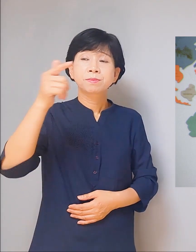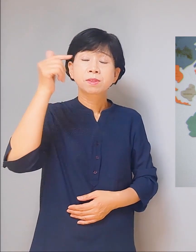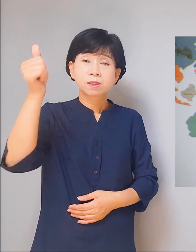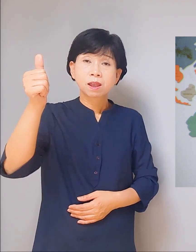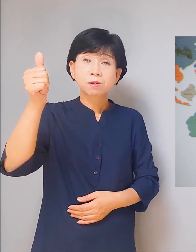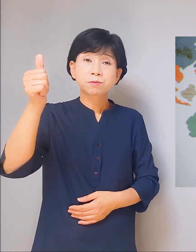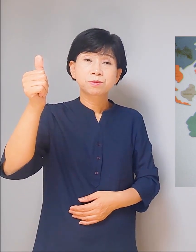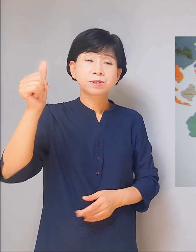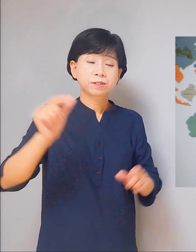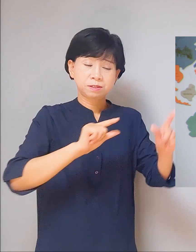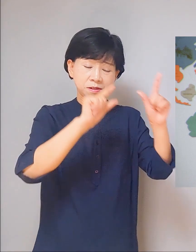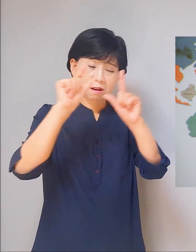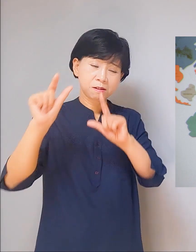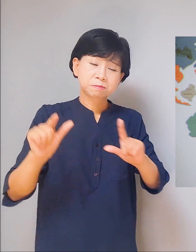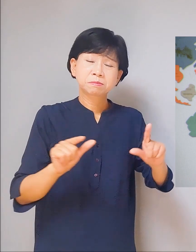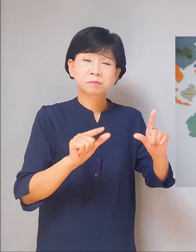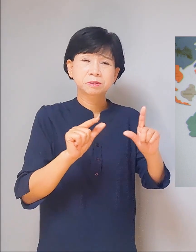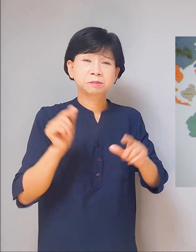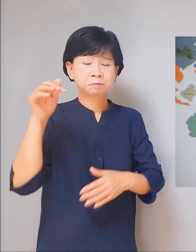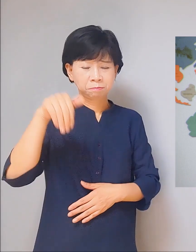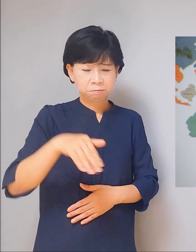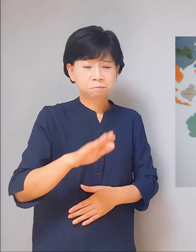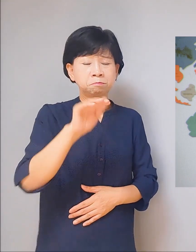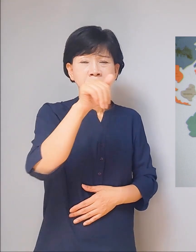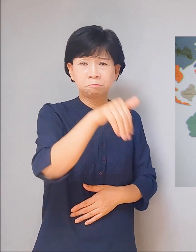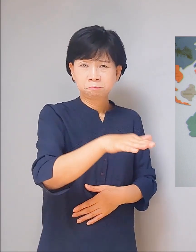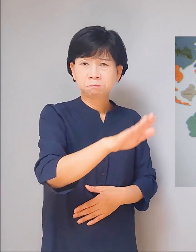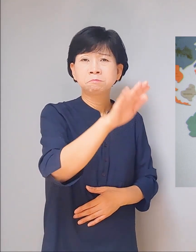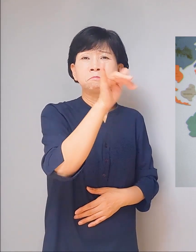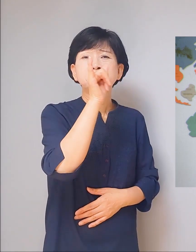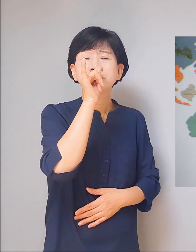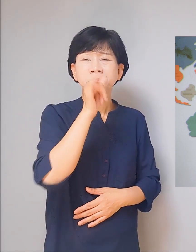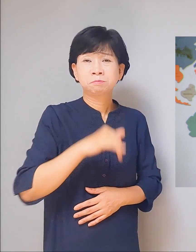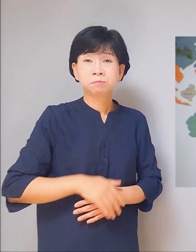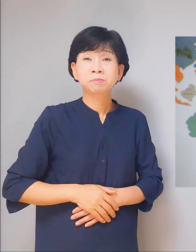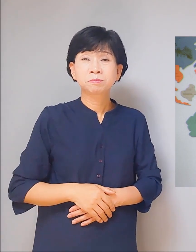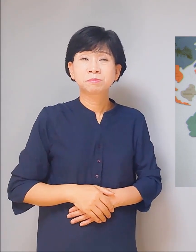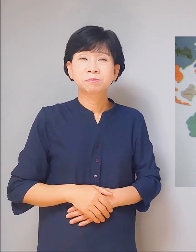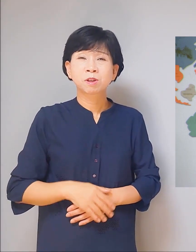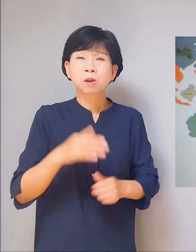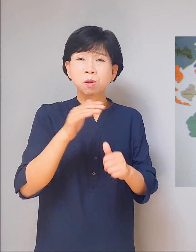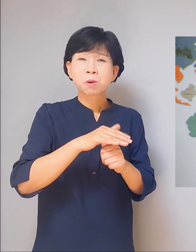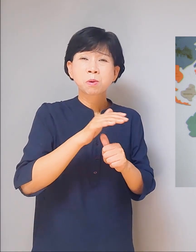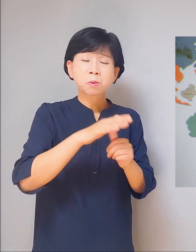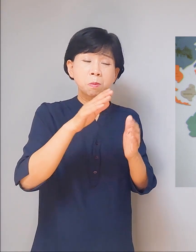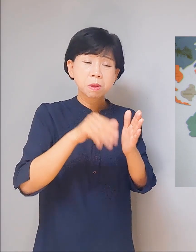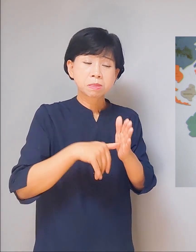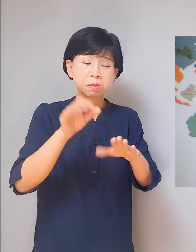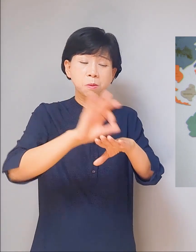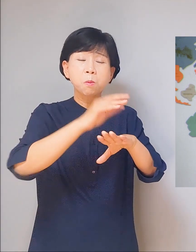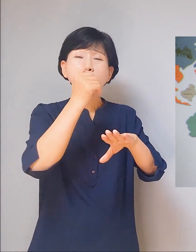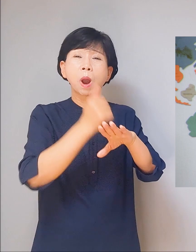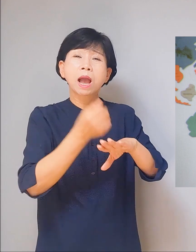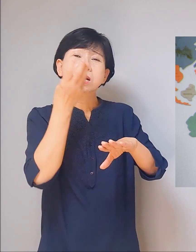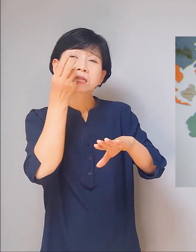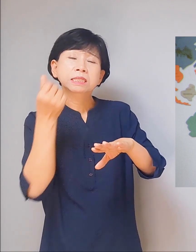다 겪습니다. 일찌감치 어릴 적 왕이 될 거라 기름 부음을 받았지만 바로 왕이 됐나요? 그렇지